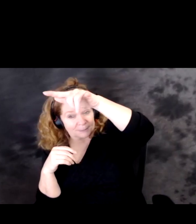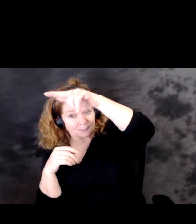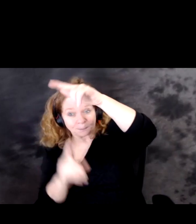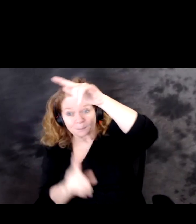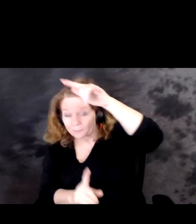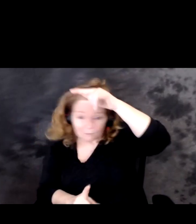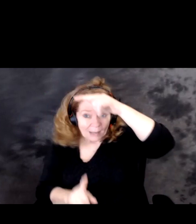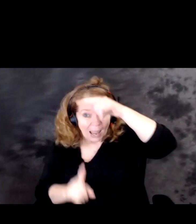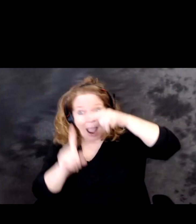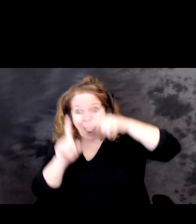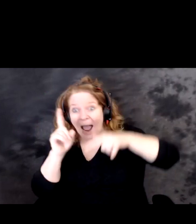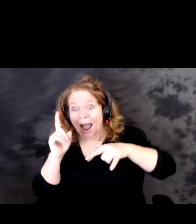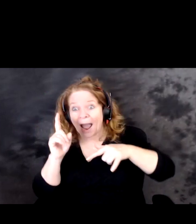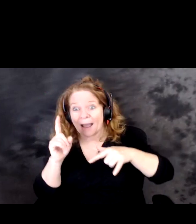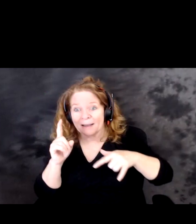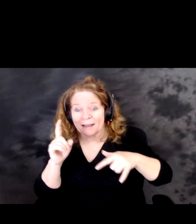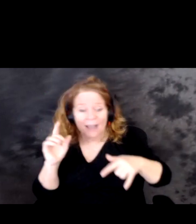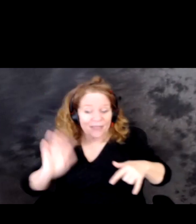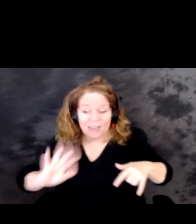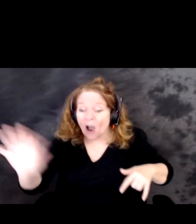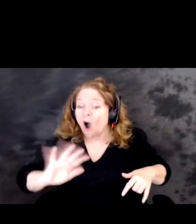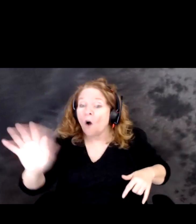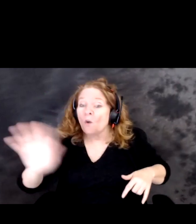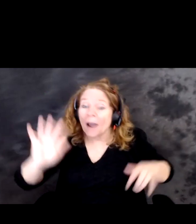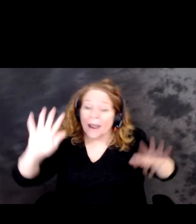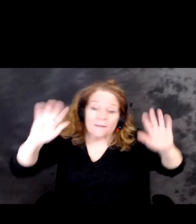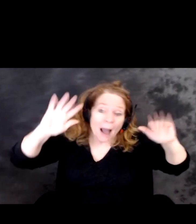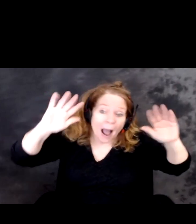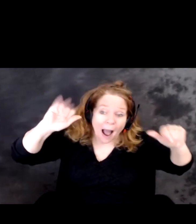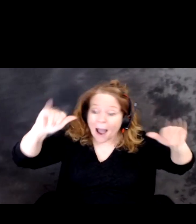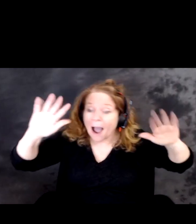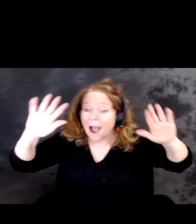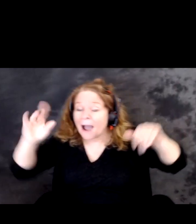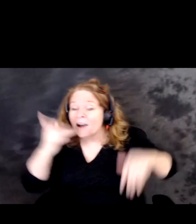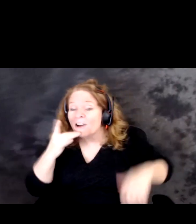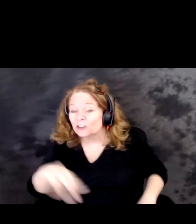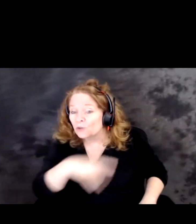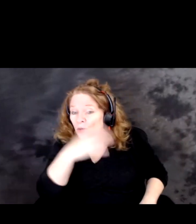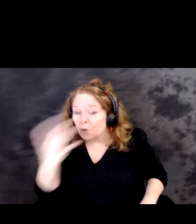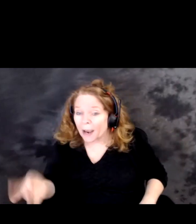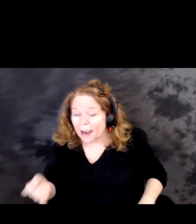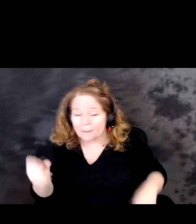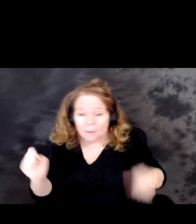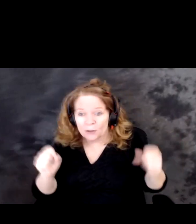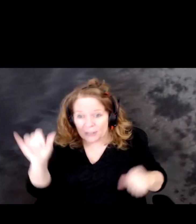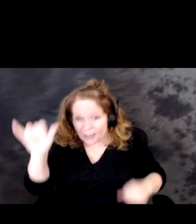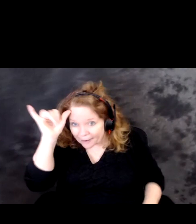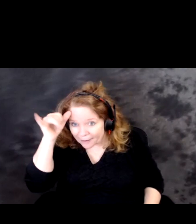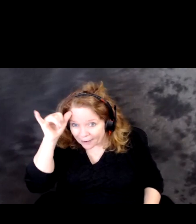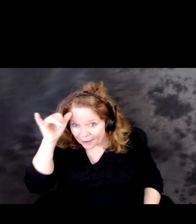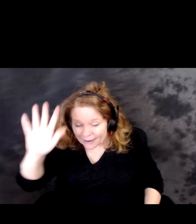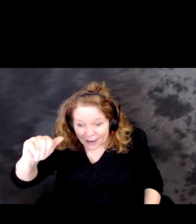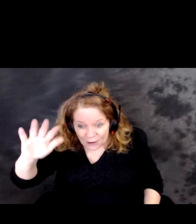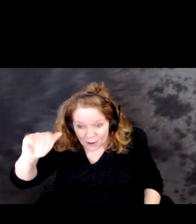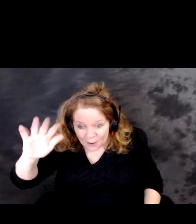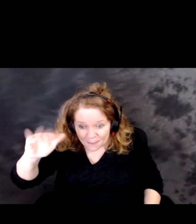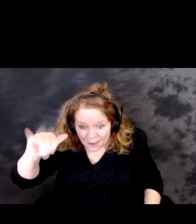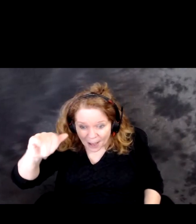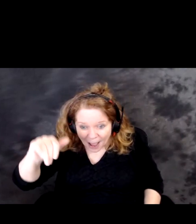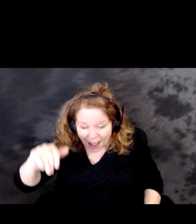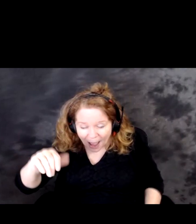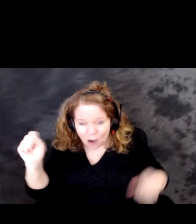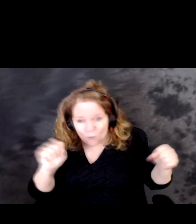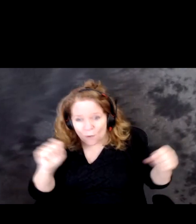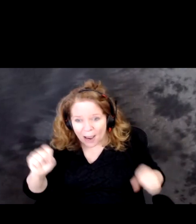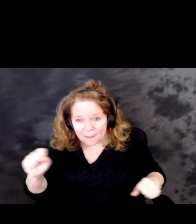Y volaban alto en el cielo. Y todos se despidieron de la vaca arcoíris. Rainbow